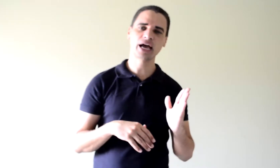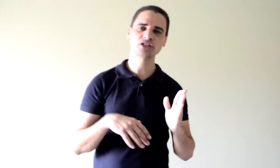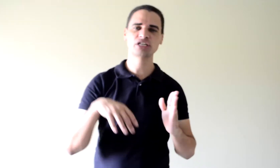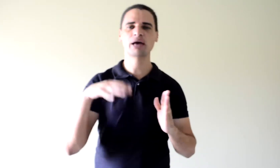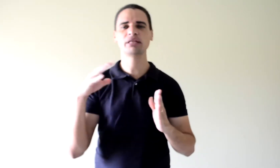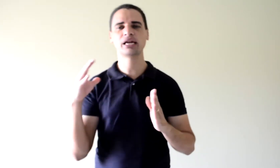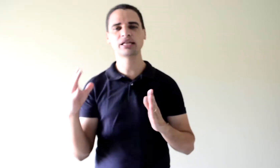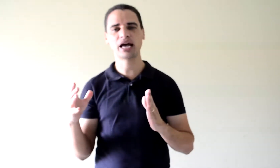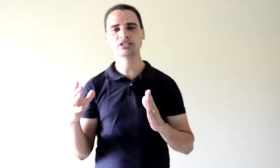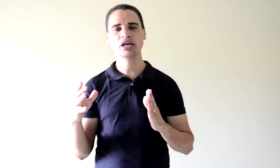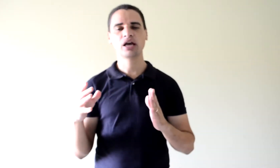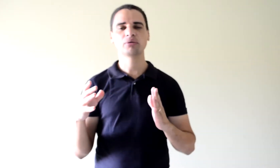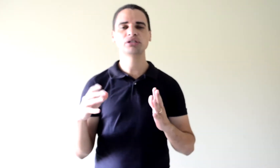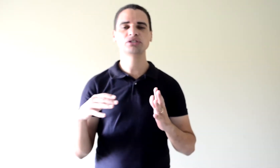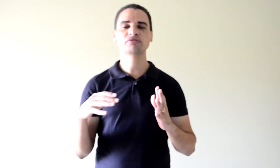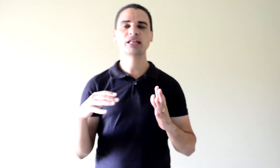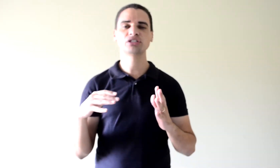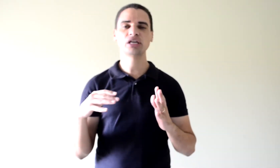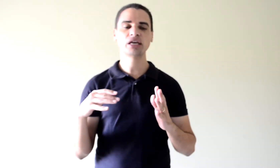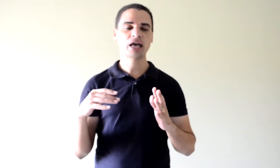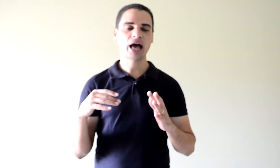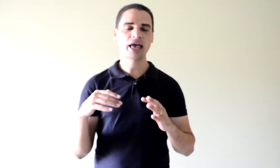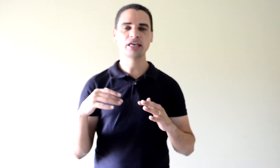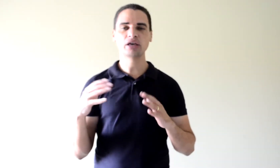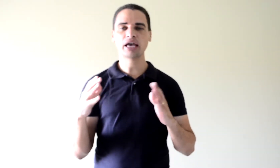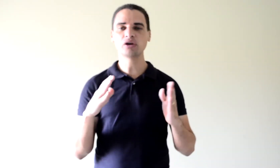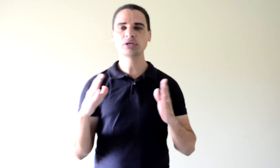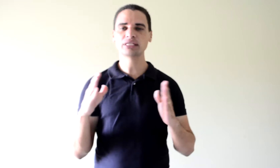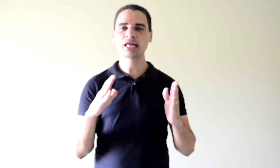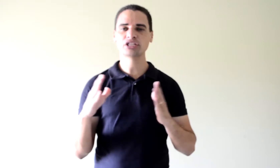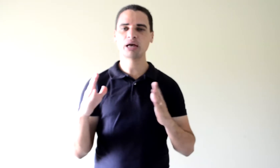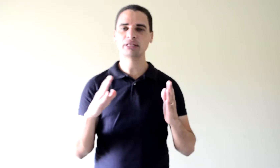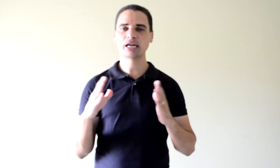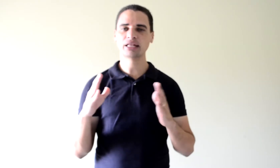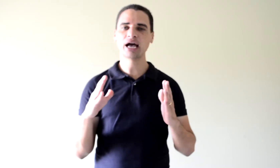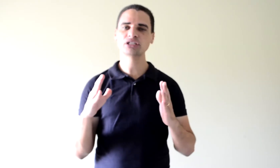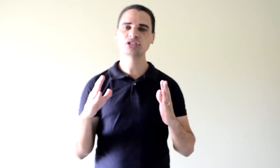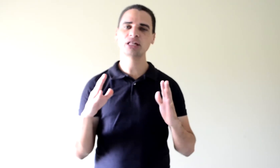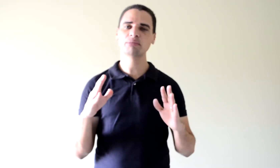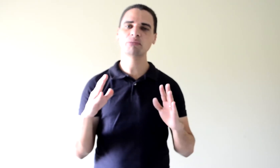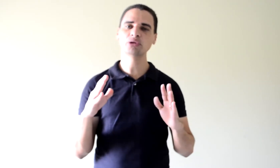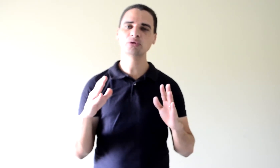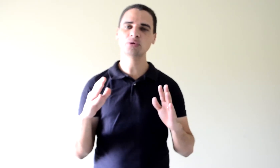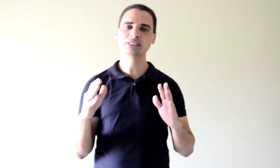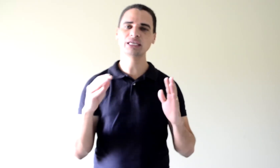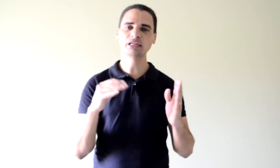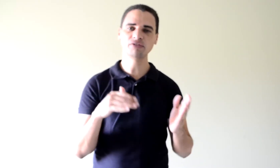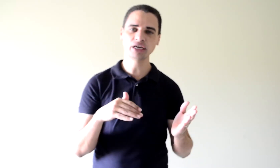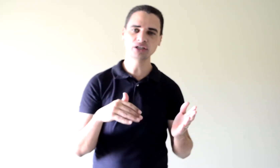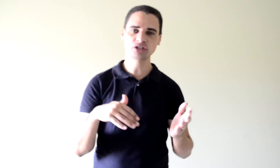de arbitrariedade. Quando a gente fala de iconicidade e arbitrariedade, a gente lembra muito do significante e